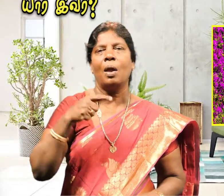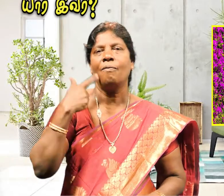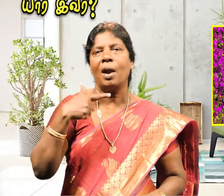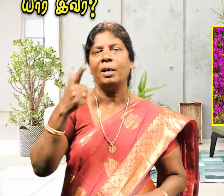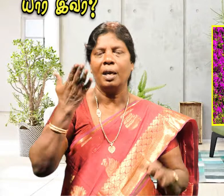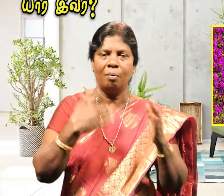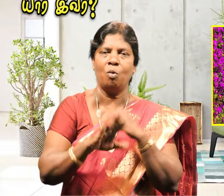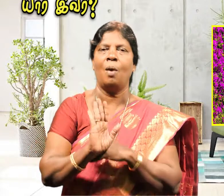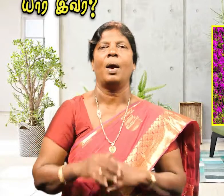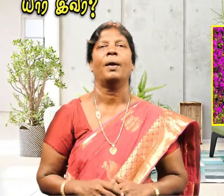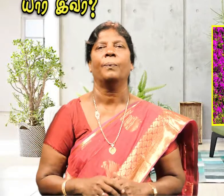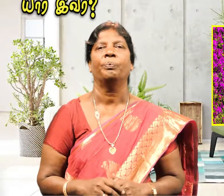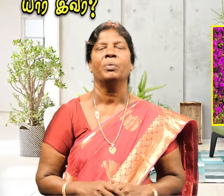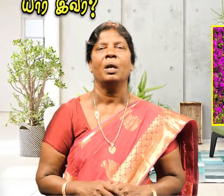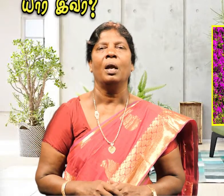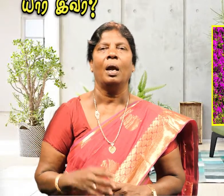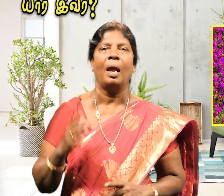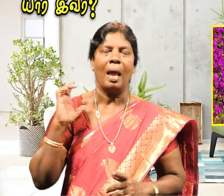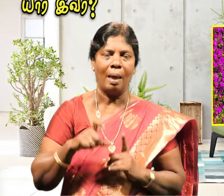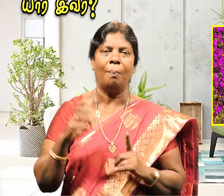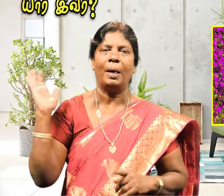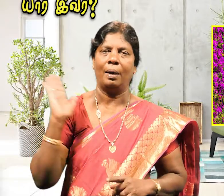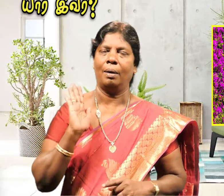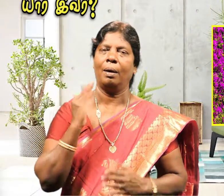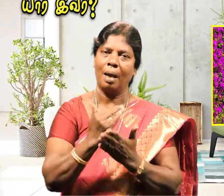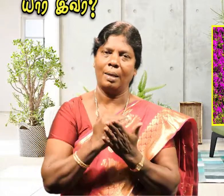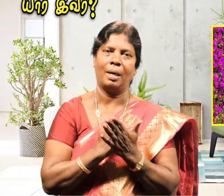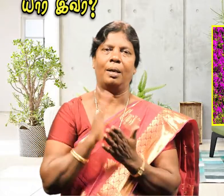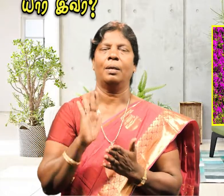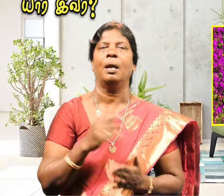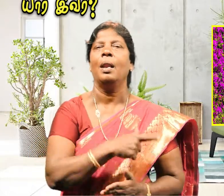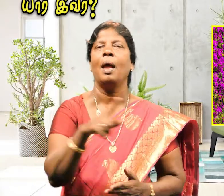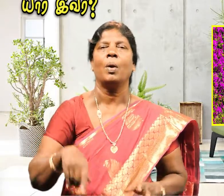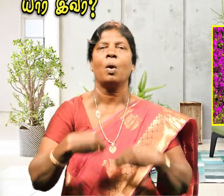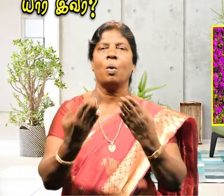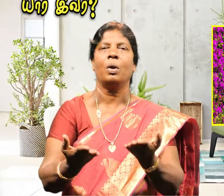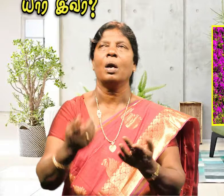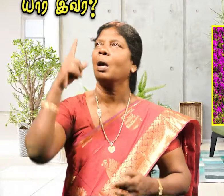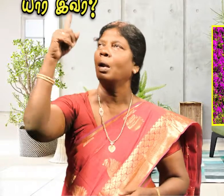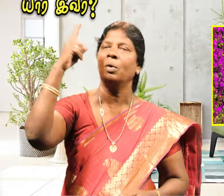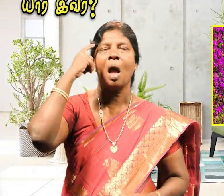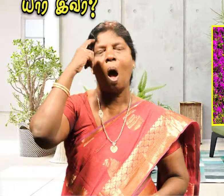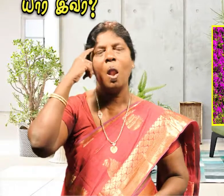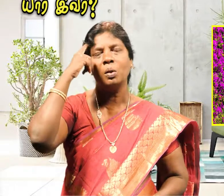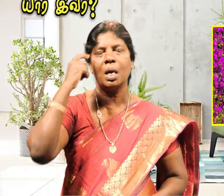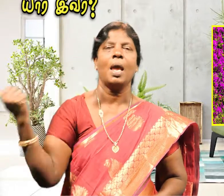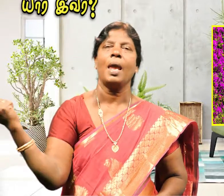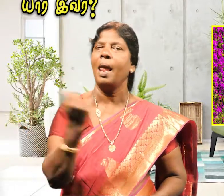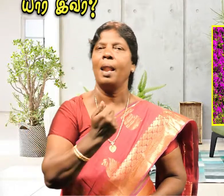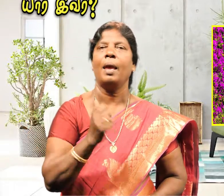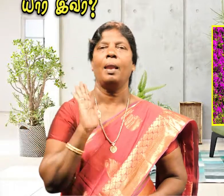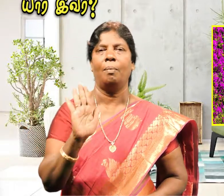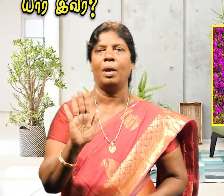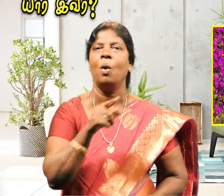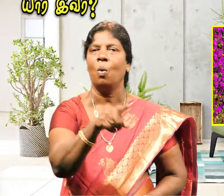தன்னுடைய வாழ்க்கை அனுபவத்தில் ஏற்பட்ட விஷயங்களிலிருந்து நமக்கு கொடுக்கும் கடவுளின்